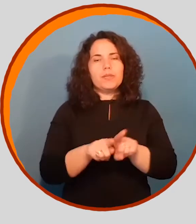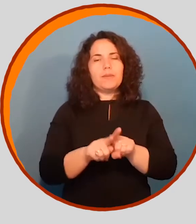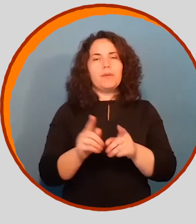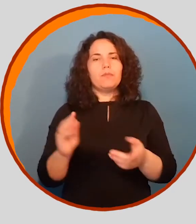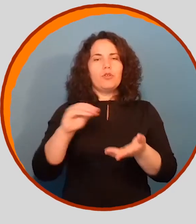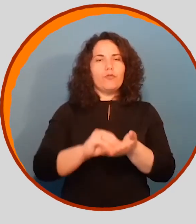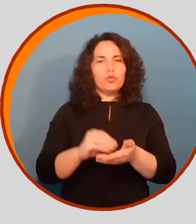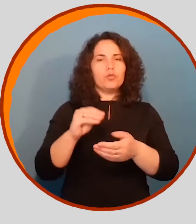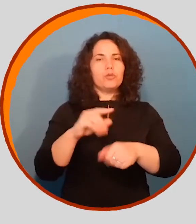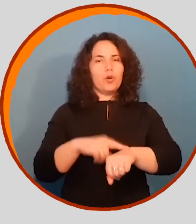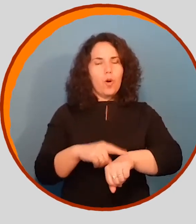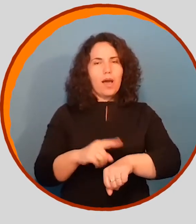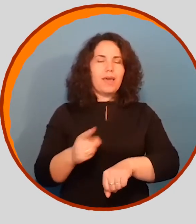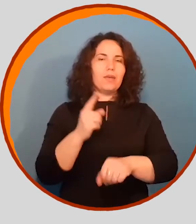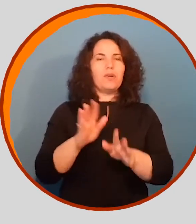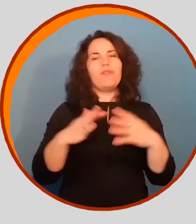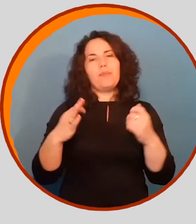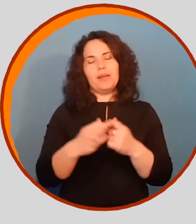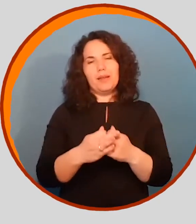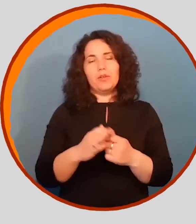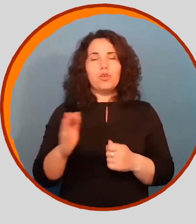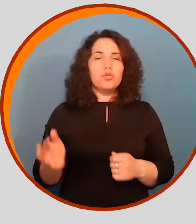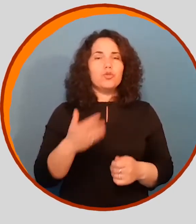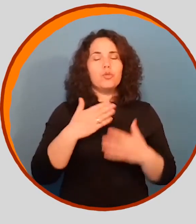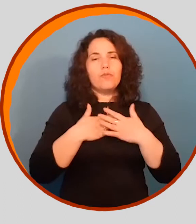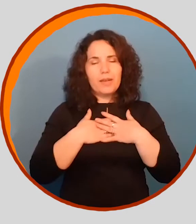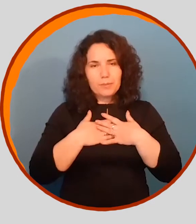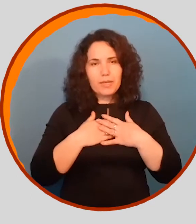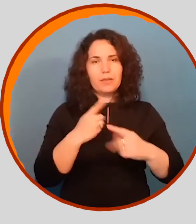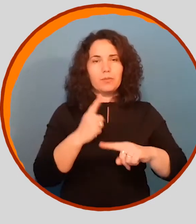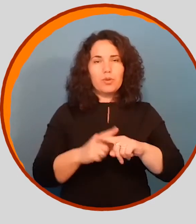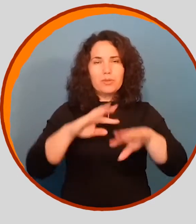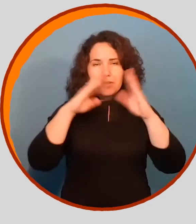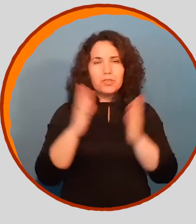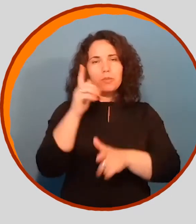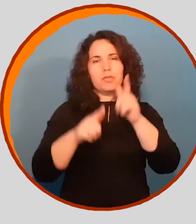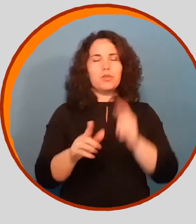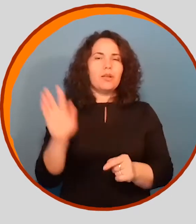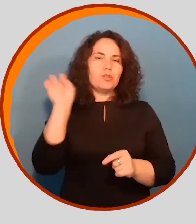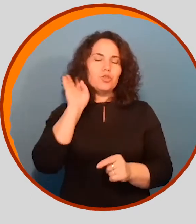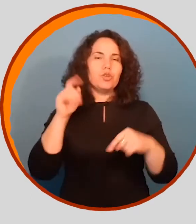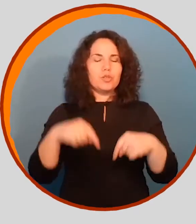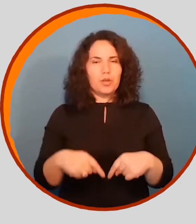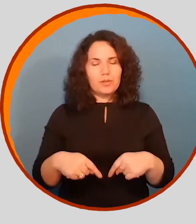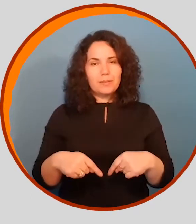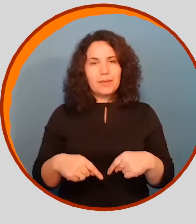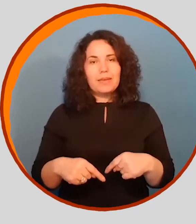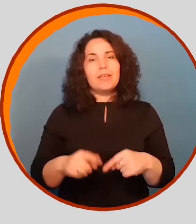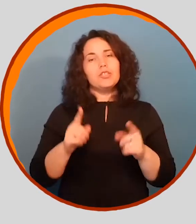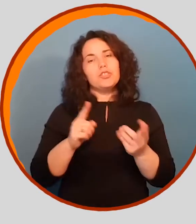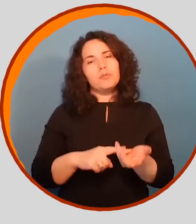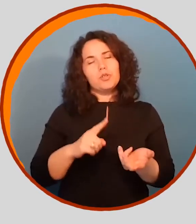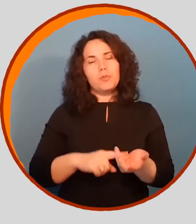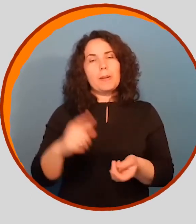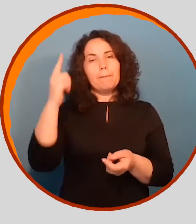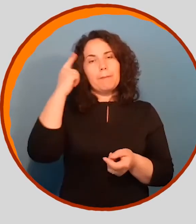atë që na pëlqen shumë të bëjmë. Faleminderit Anila e faleminderit të gjithëve ju dëgjues që ishit me ne në këtë transmetim. Mbani në